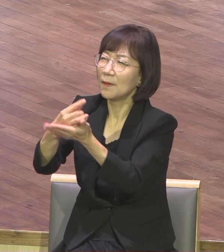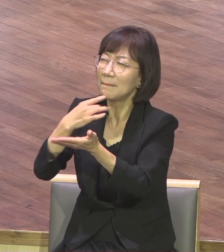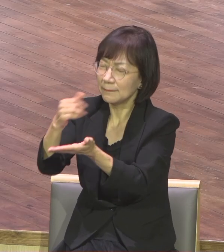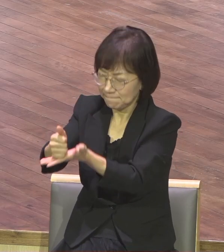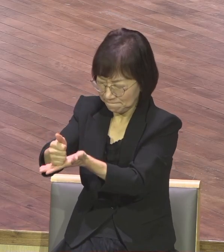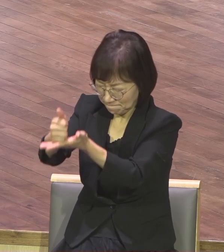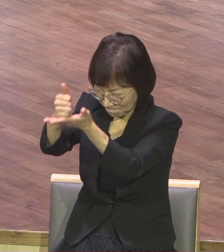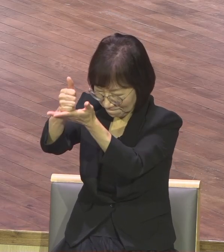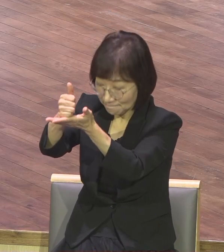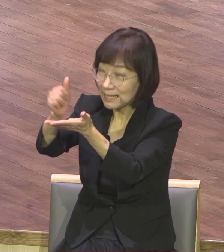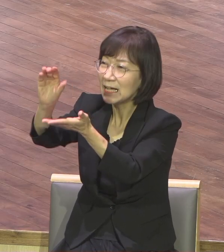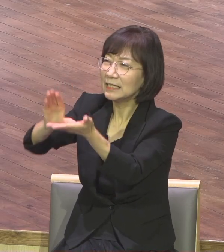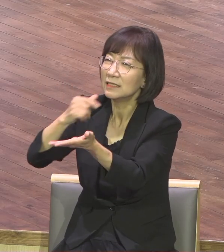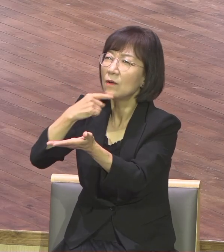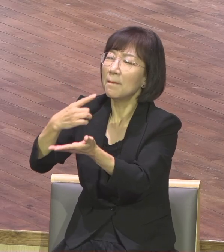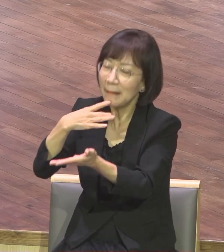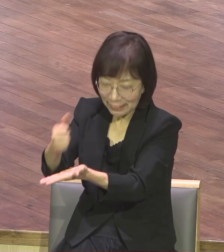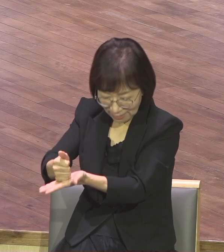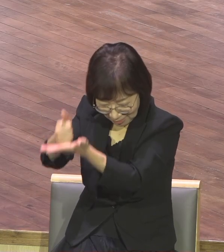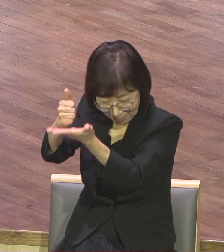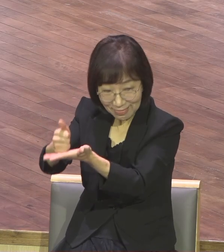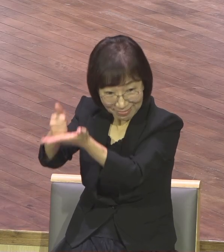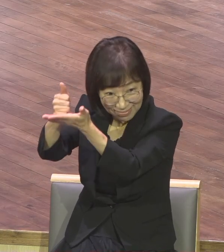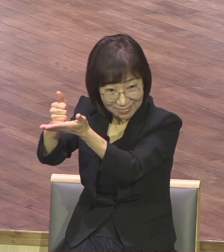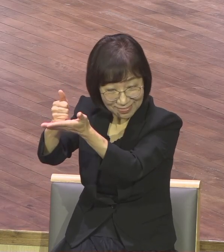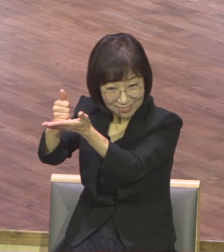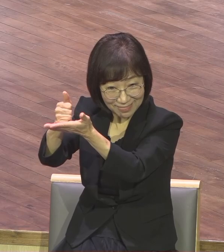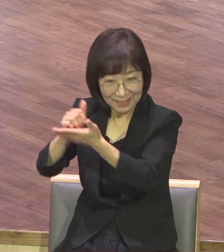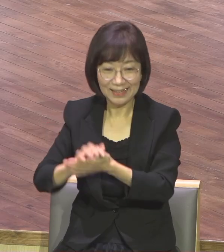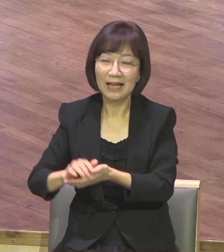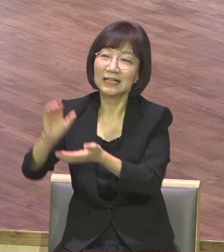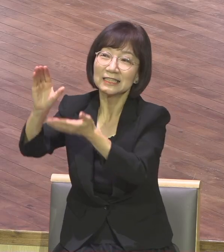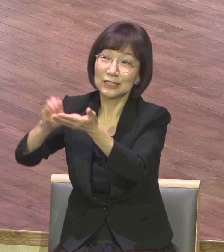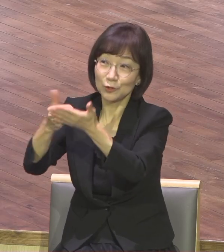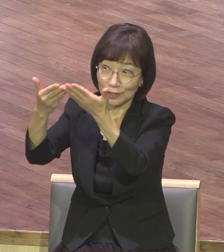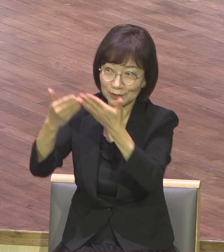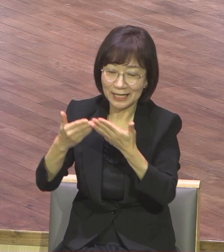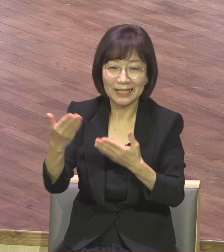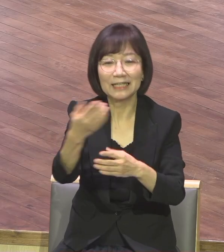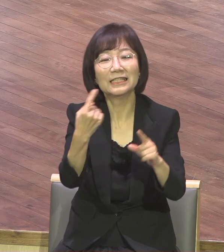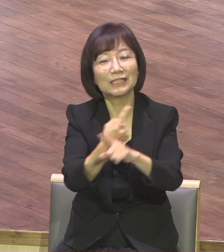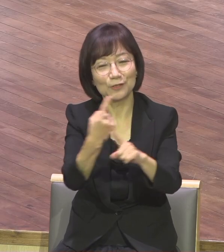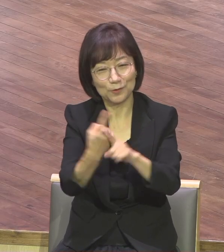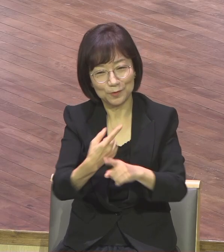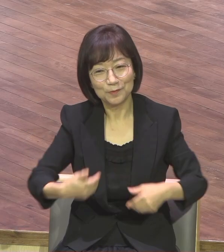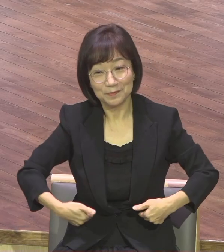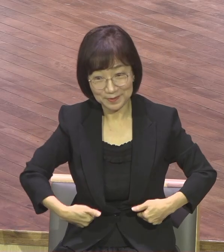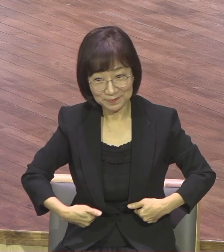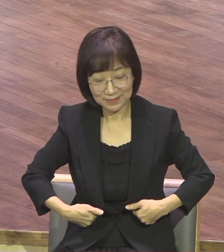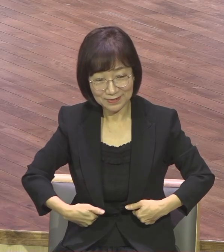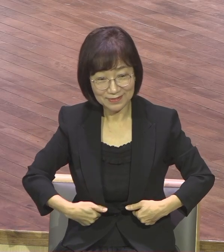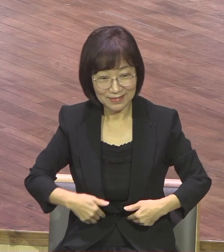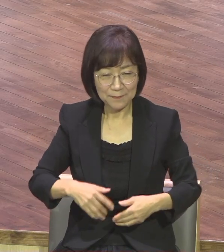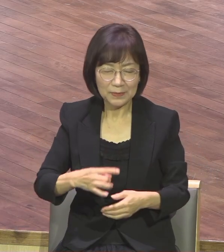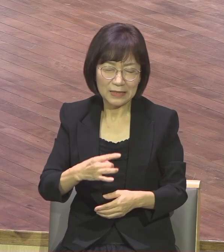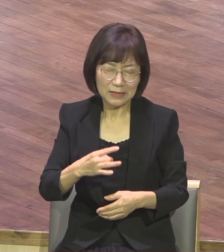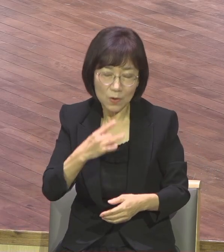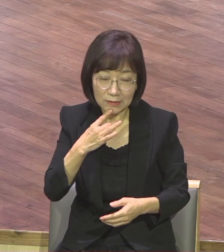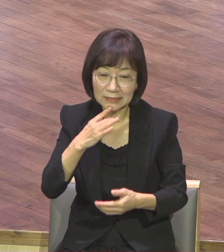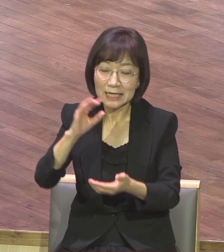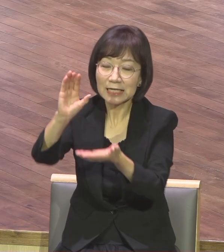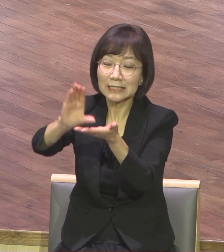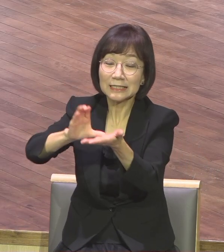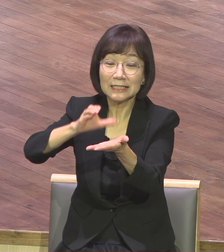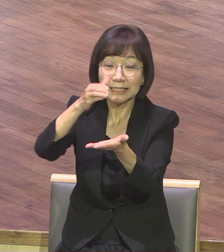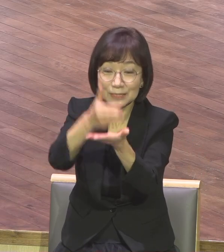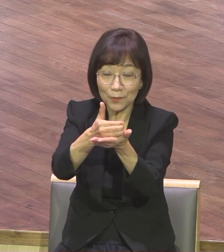회복되는, 아멘, 그런 공동체가 되어야 된다는 얘기지요. 다시 말하면 오직 그리스도, 오직 하나님